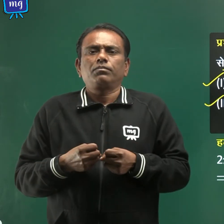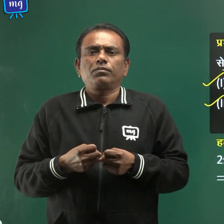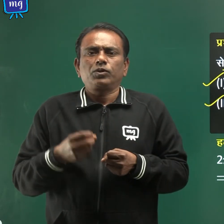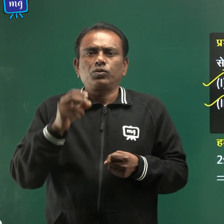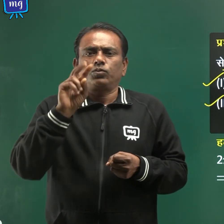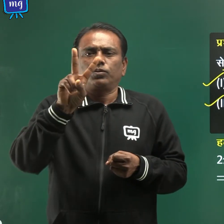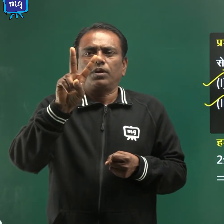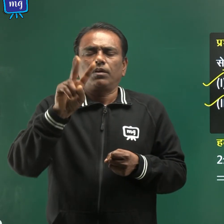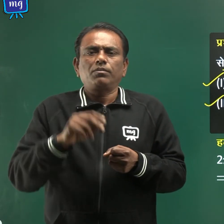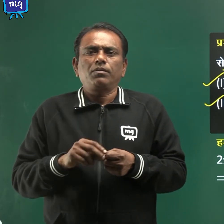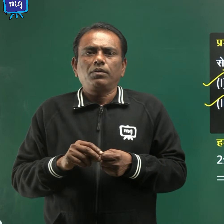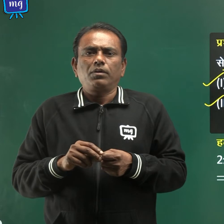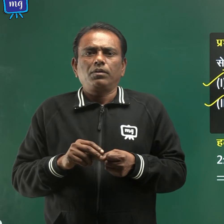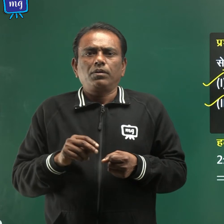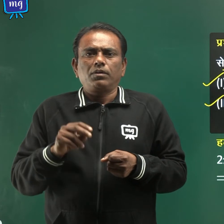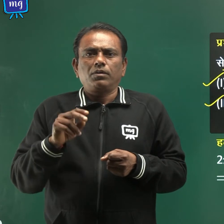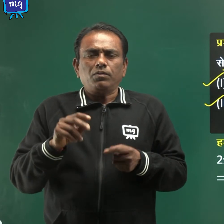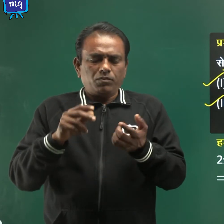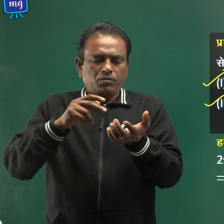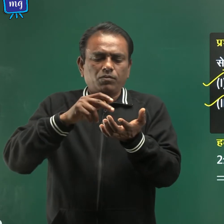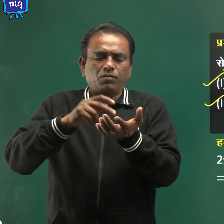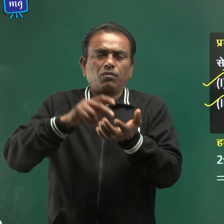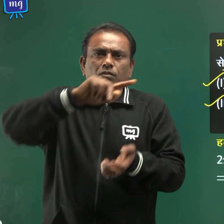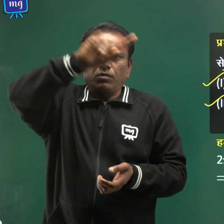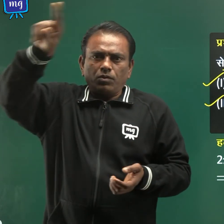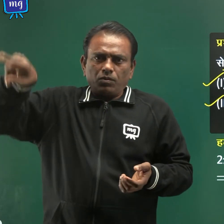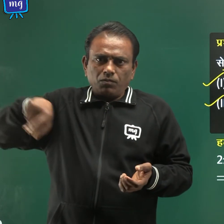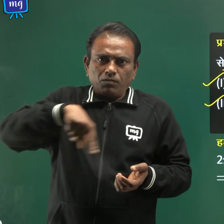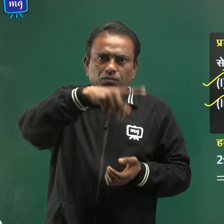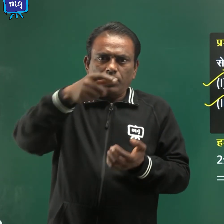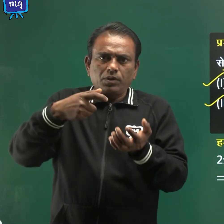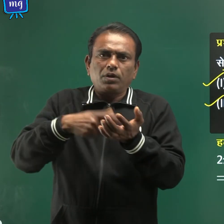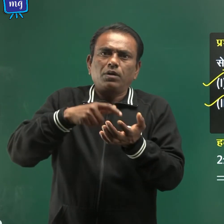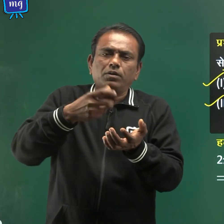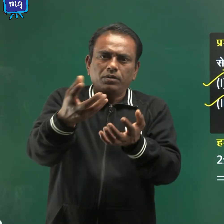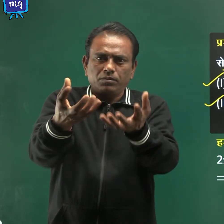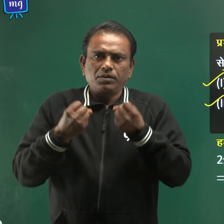और दूसरा इस व्रत का क्षेत्रफल ज्ञात कीजिए